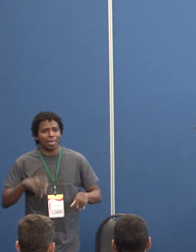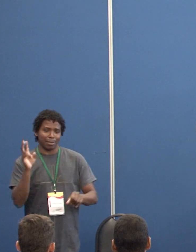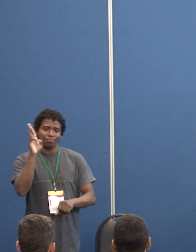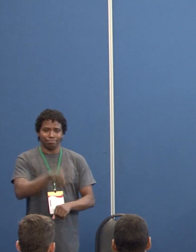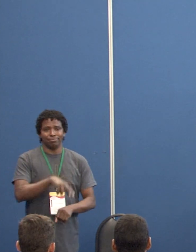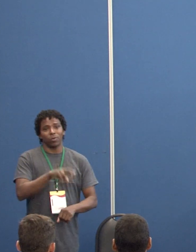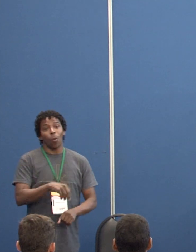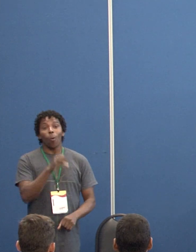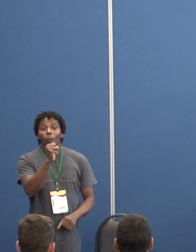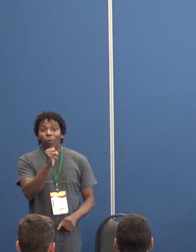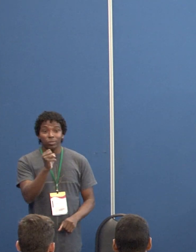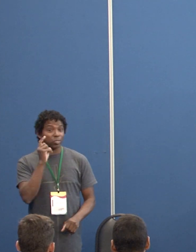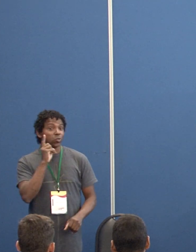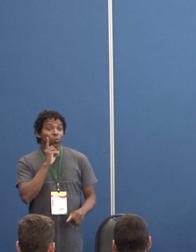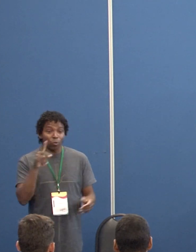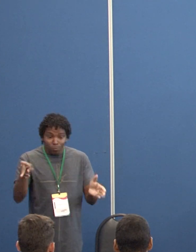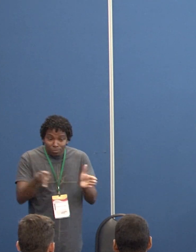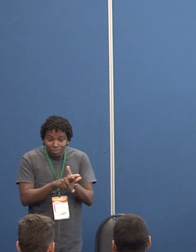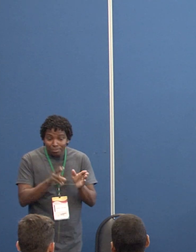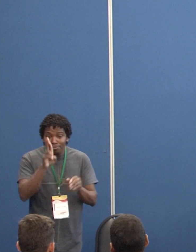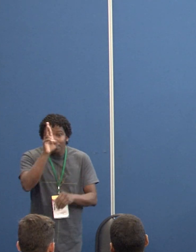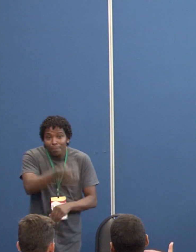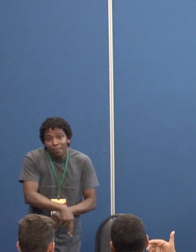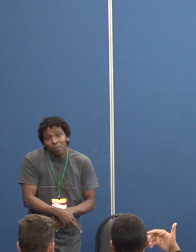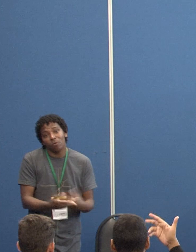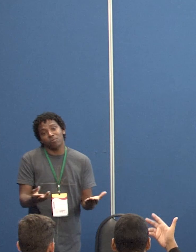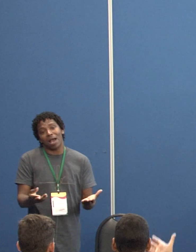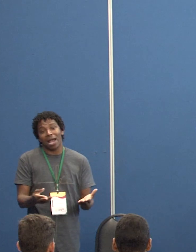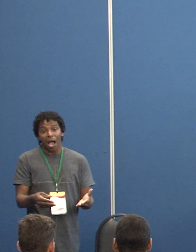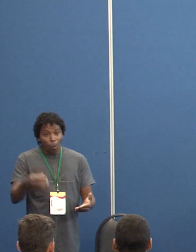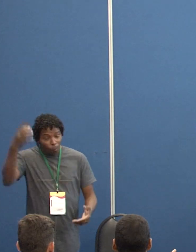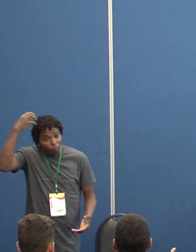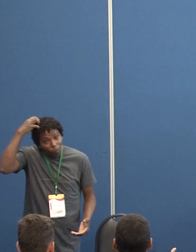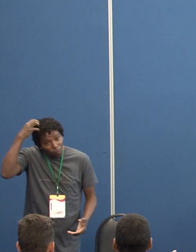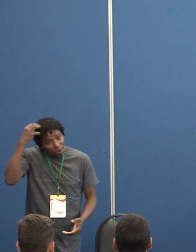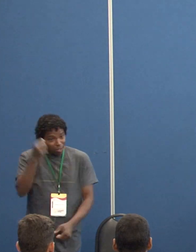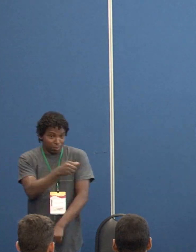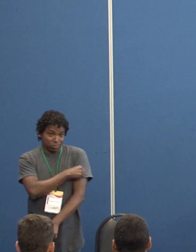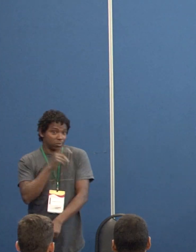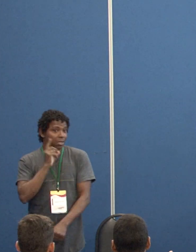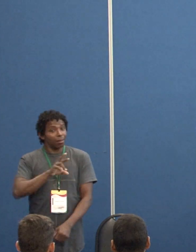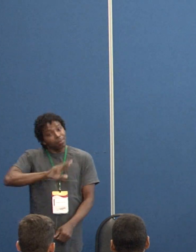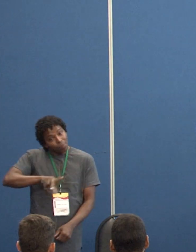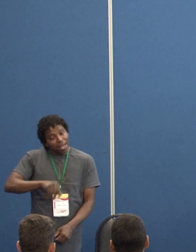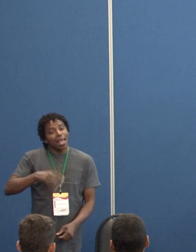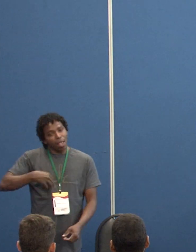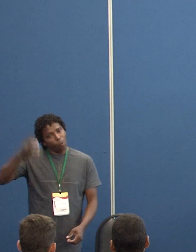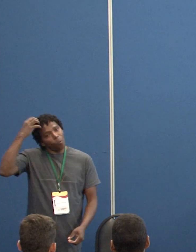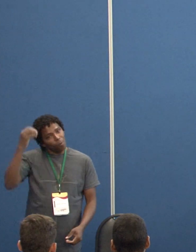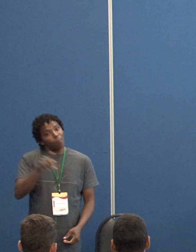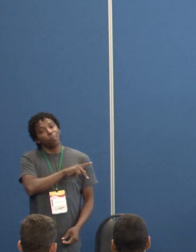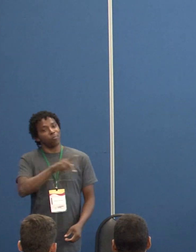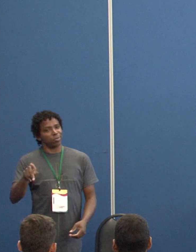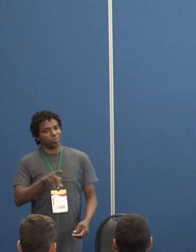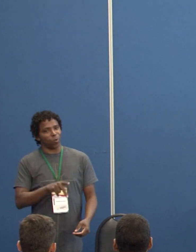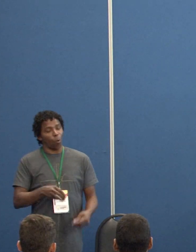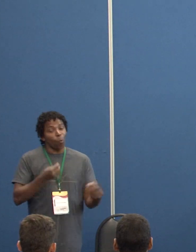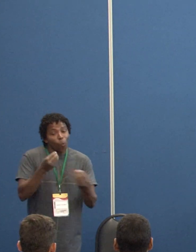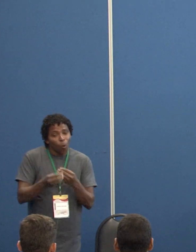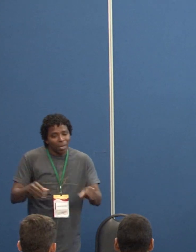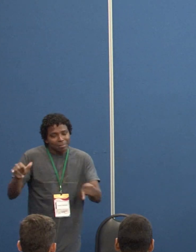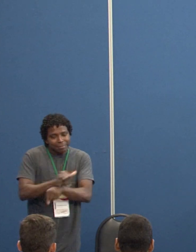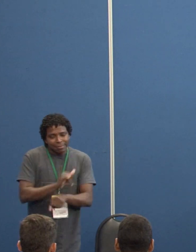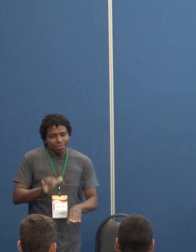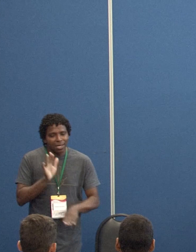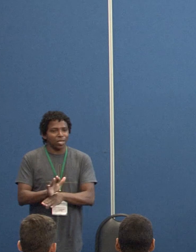é necessário que essa base esteja bem consolidada para os surdos conseguirem, no nível superior, ter a sua